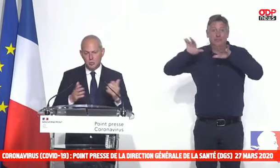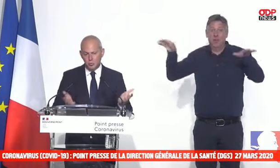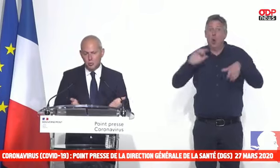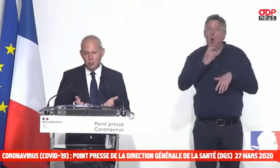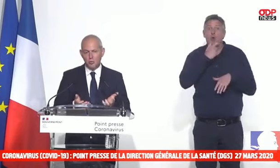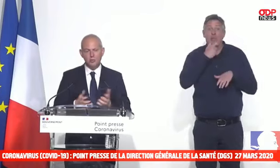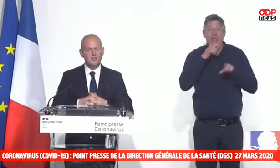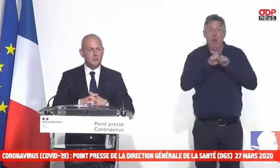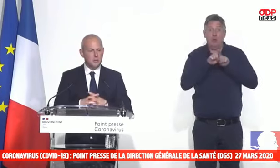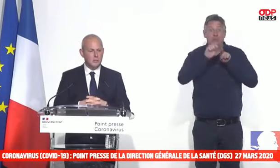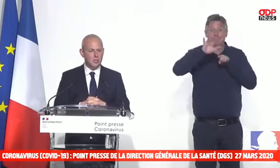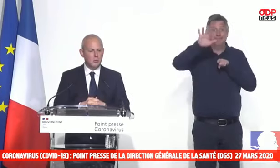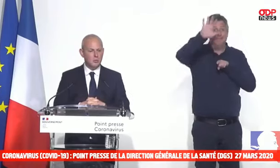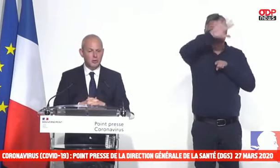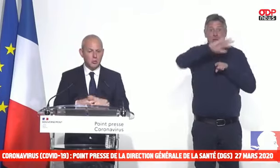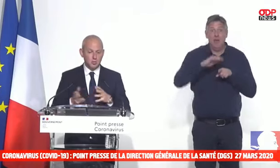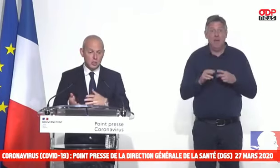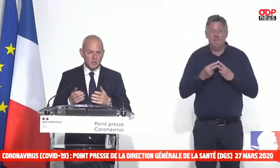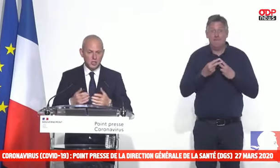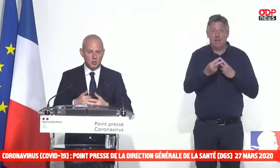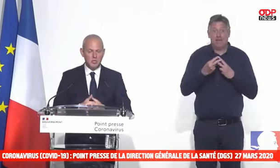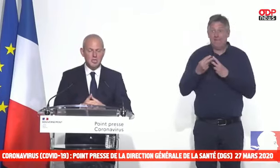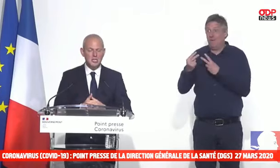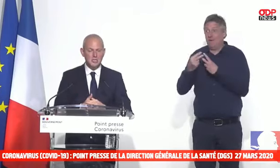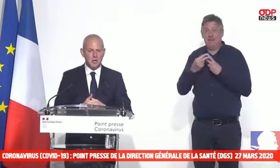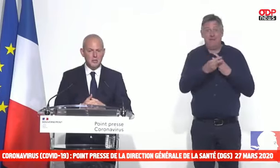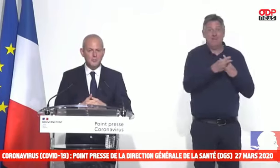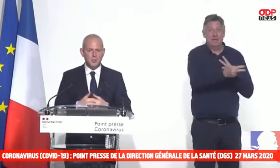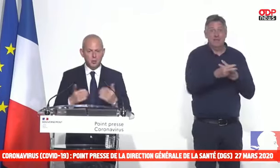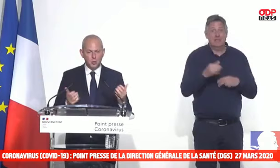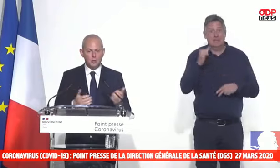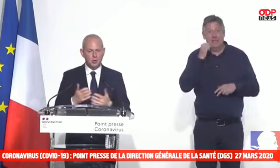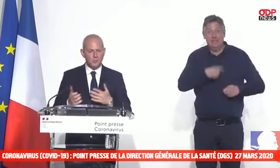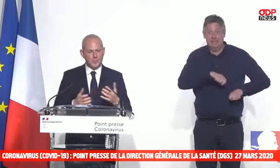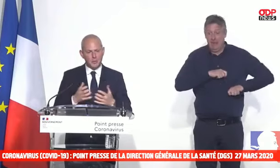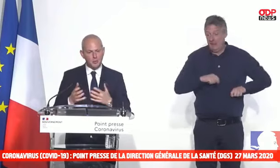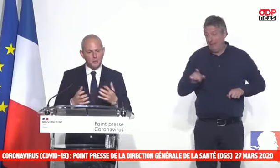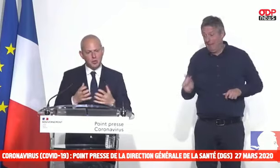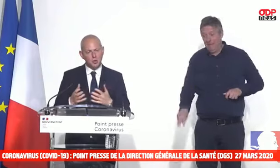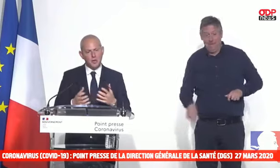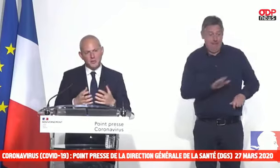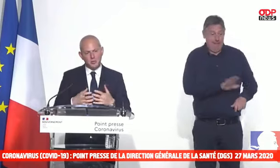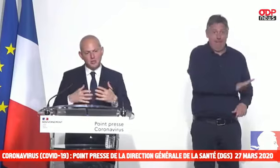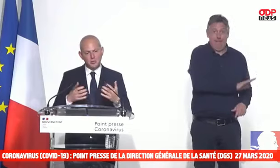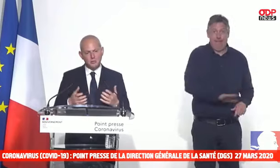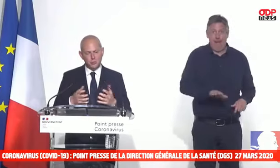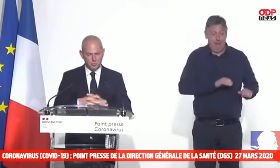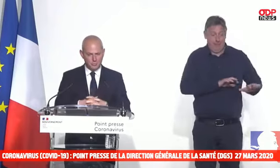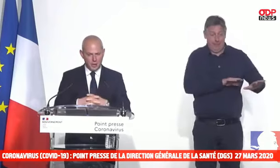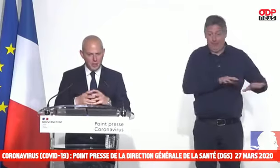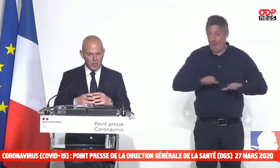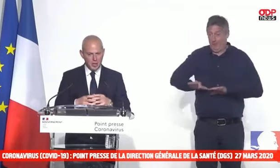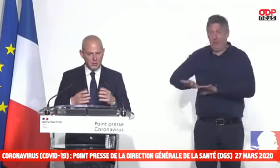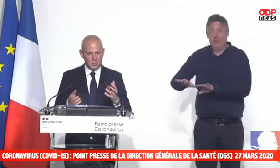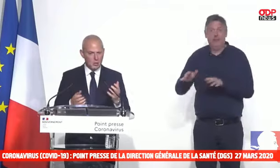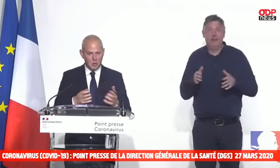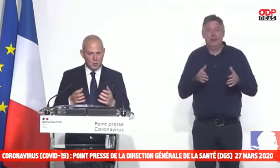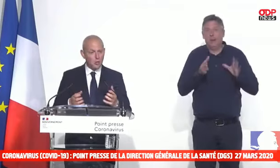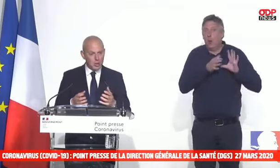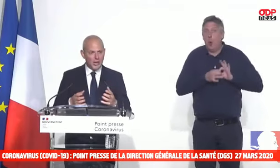que nos voisins particulièrement sont très touchés, évidemment l'Italie et l'Espagne. Donc ce sont des coopérations qui se font à